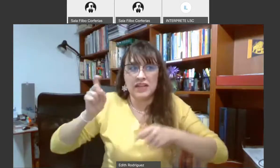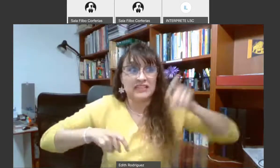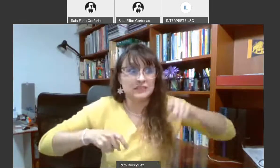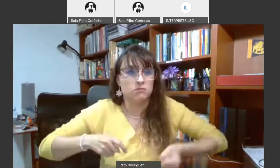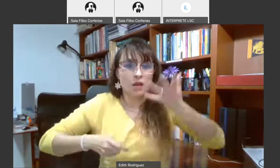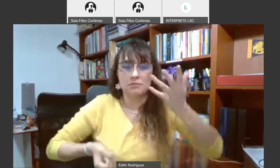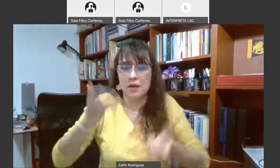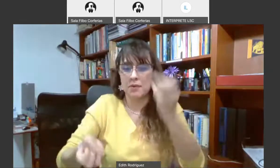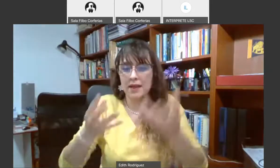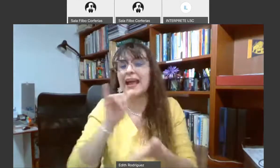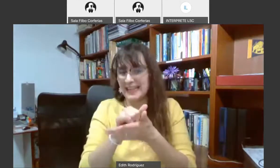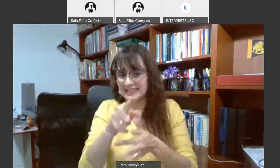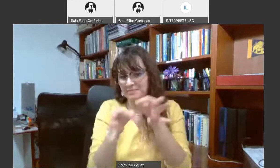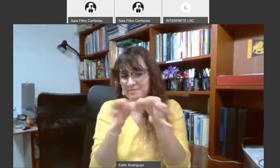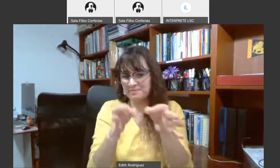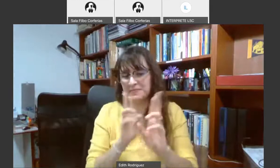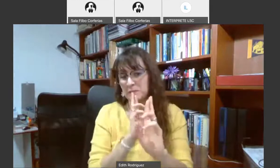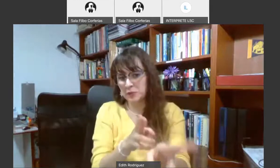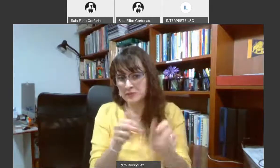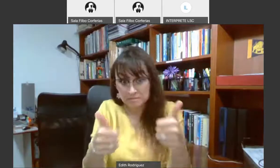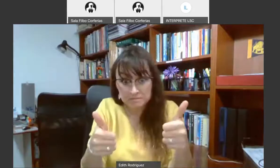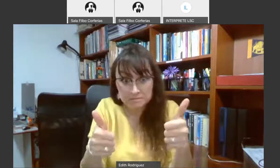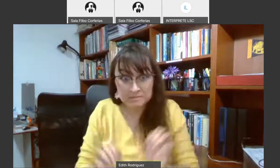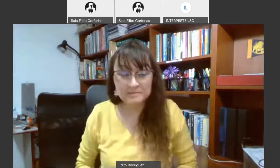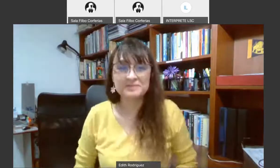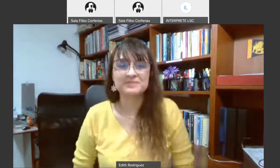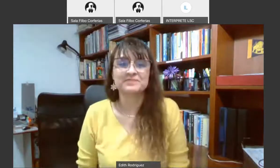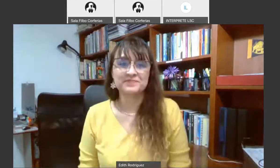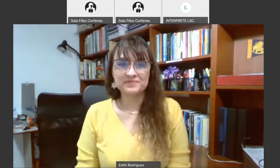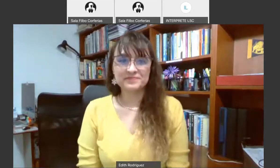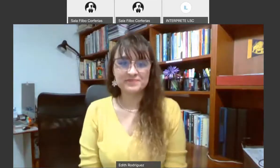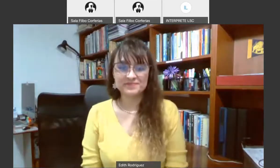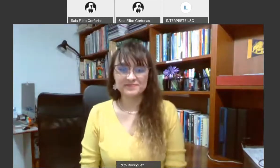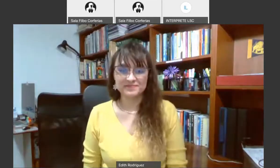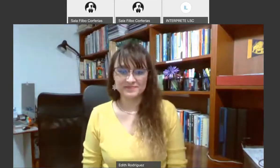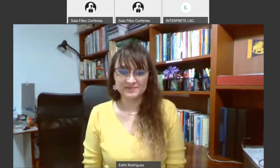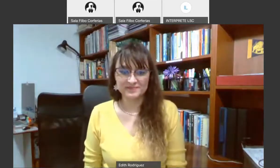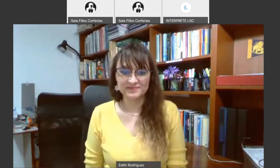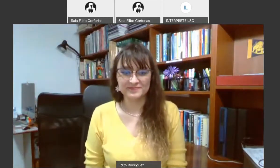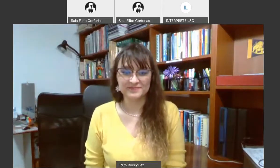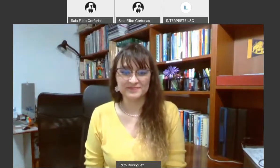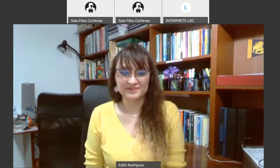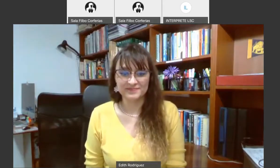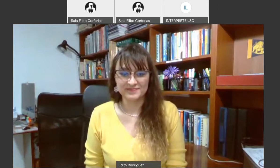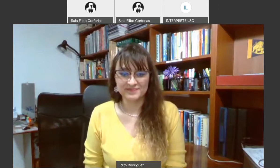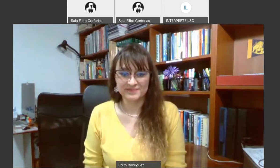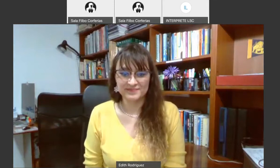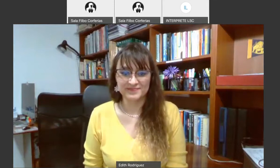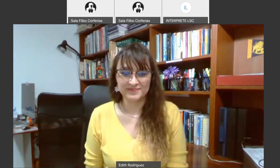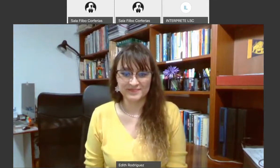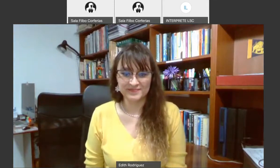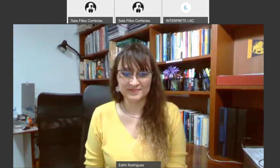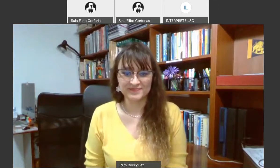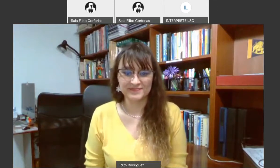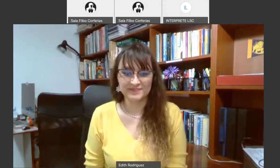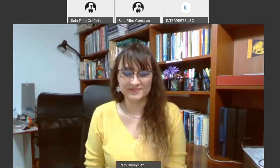que la comunidad que usa esa lengua la use esa palabra o esa seña que se generó. Con eso, no sé si